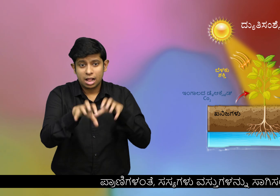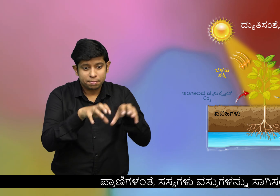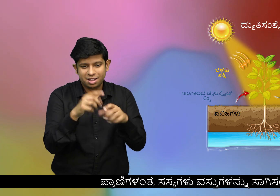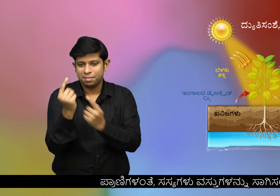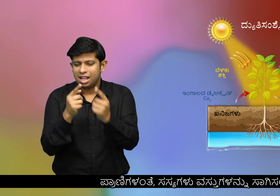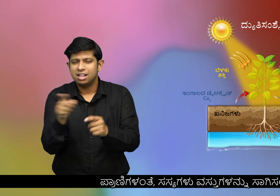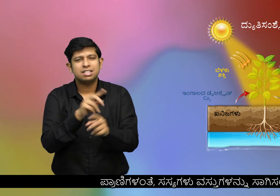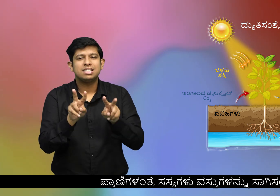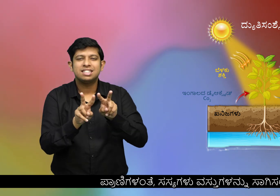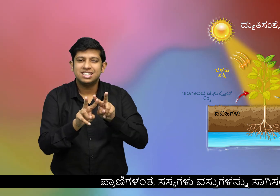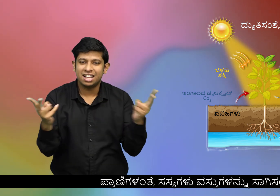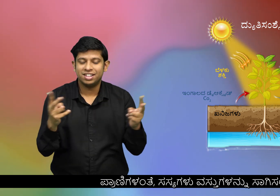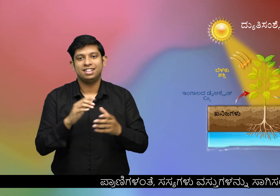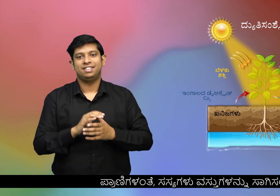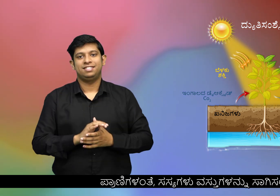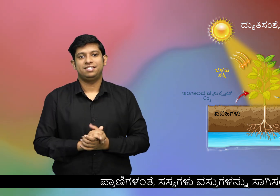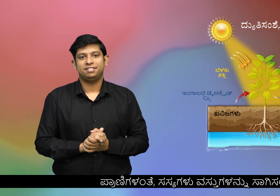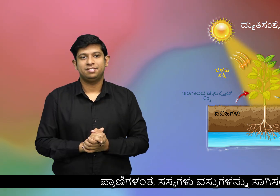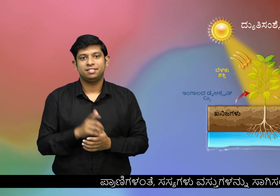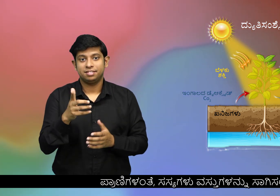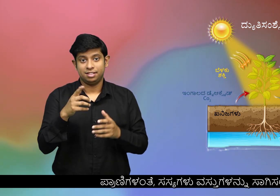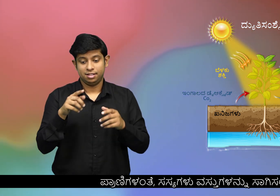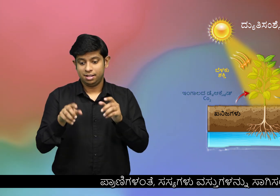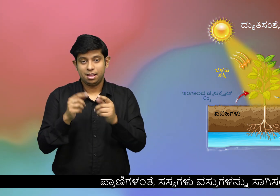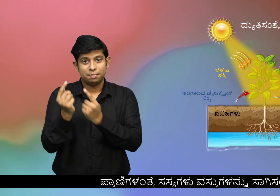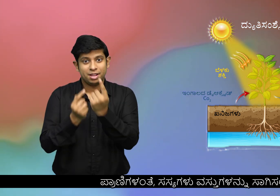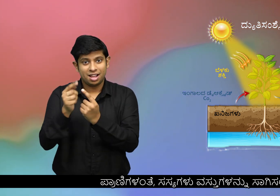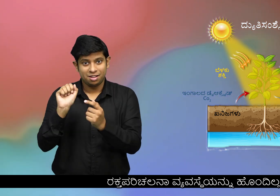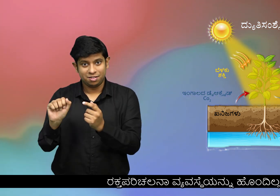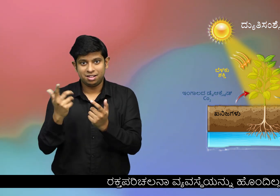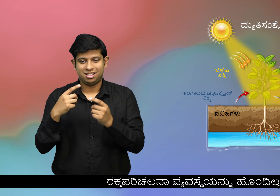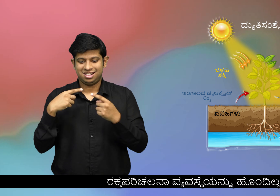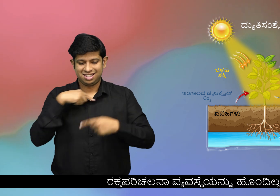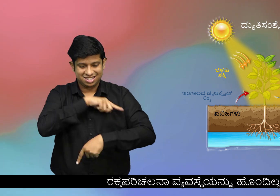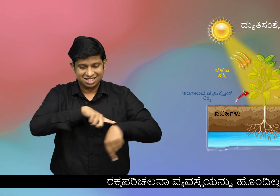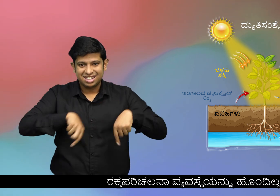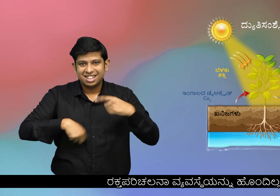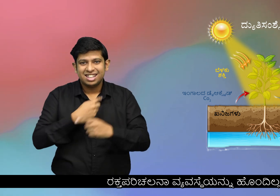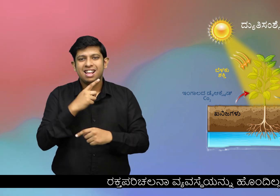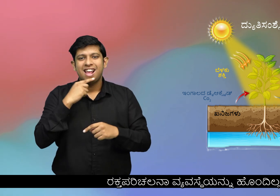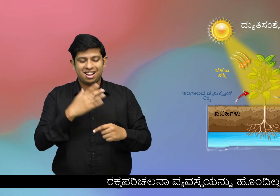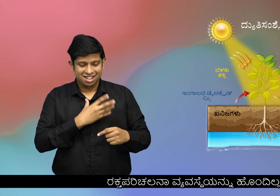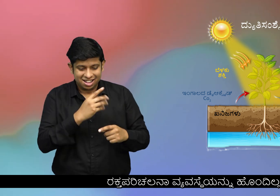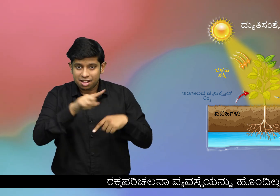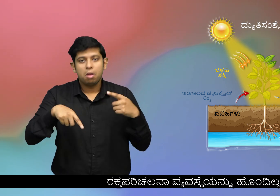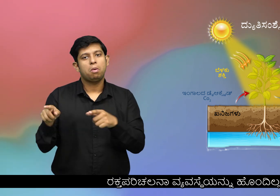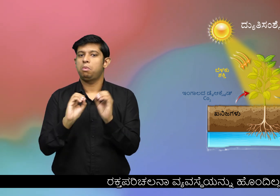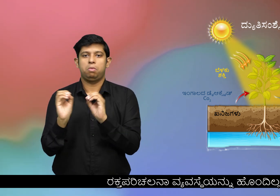ಪ್ರಾಣಿಗಳಂತೆ ಸಸ್ಯಗಳು ವಸ್ತುಗಳನ್ನು ಸಾಗಿಸಲು ರಕ್ತ ಪರಿಚಲನಾ ವ್ಯವಸ್ಥೆಯನ್ನು ಹೊಂದಿಲ್ಲ.